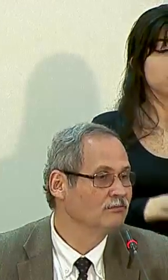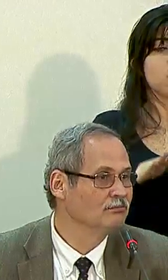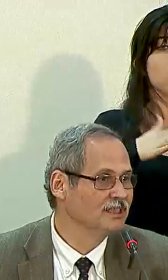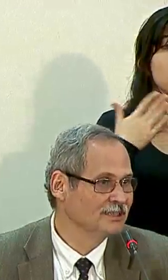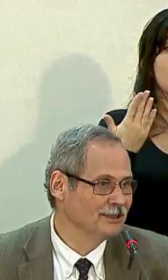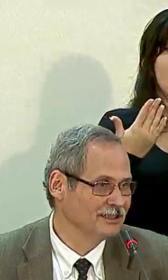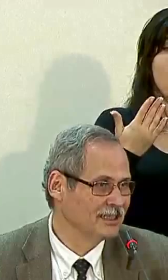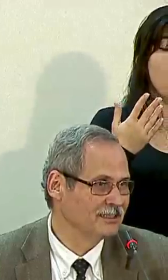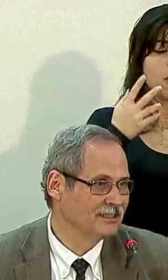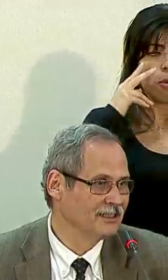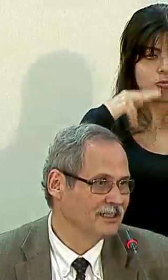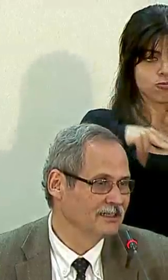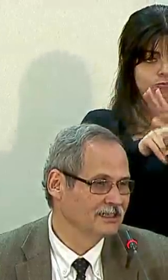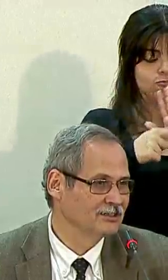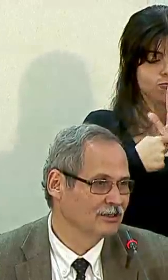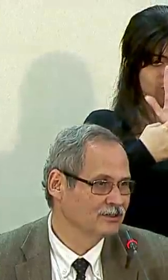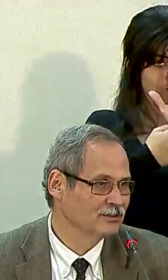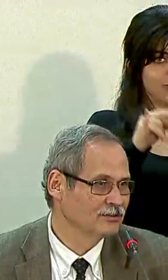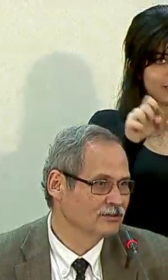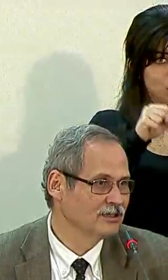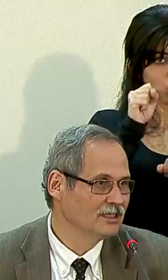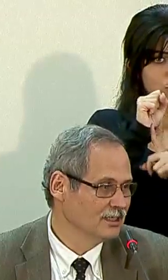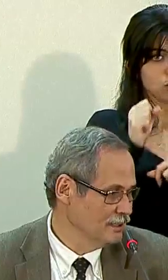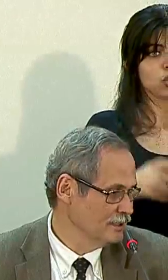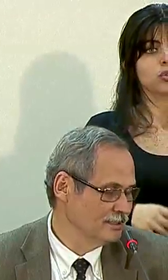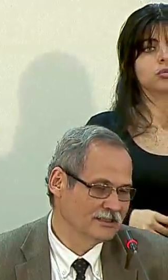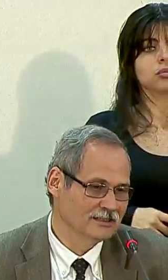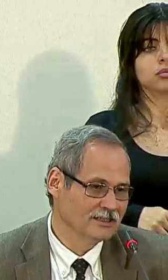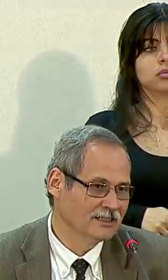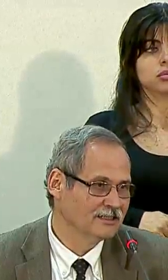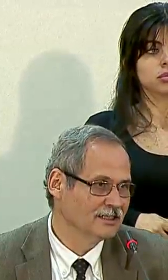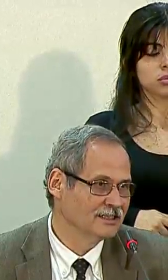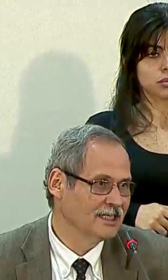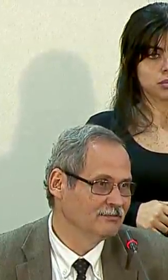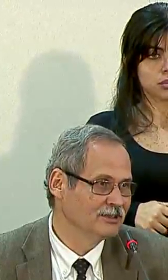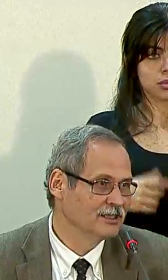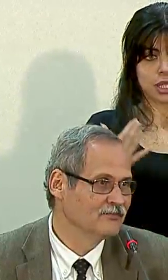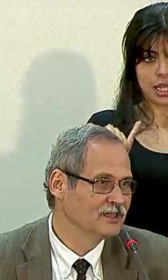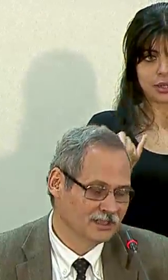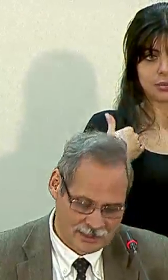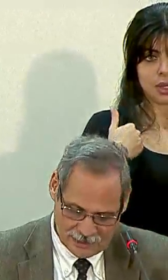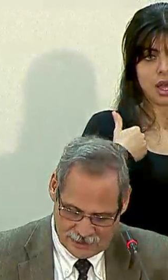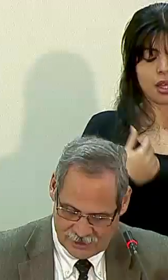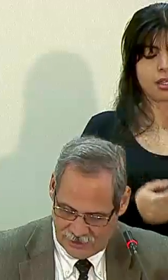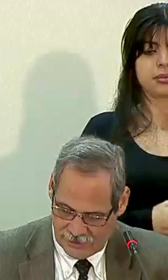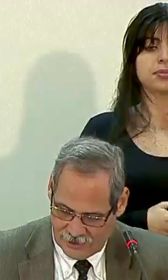cómo visibilizar esa situación que tienen, ¿verdad?